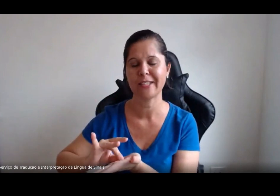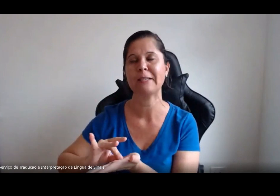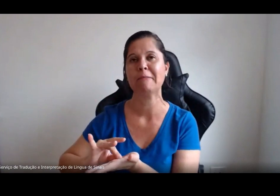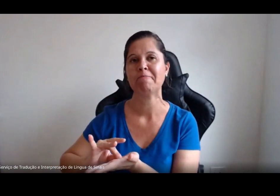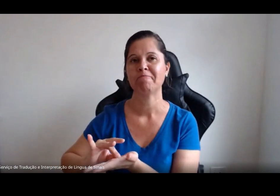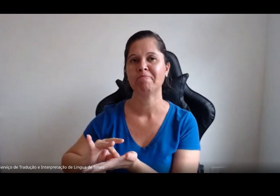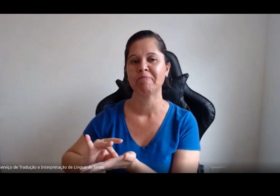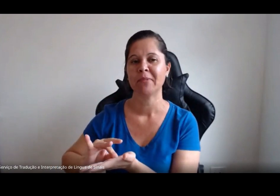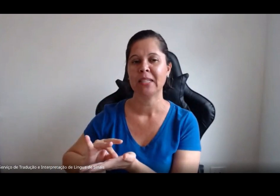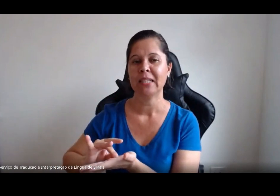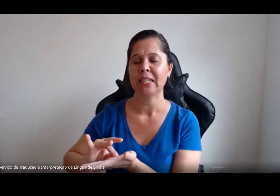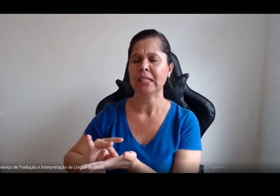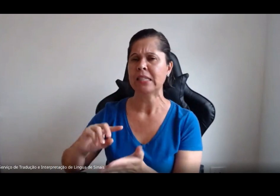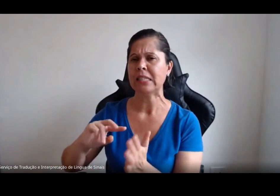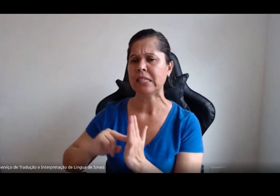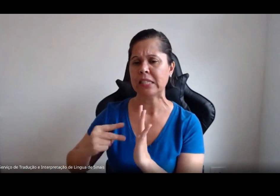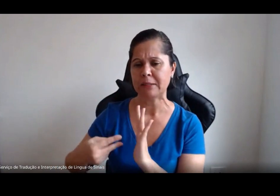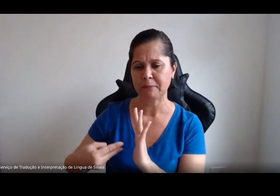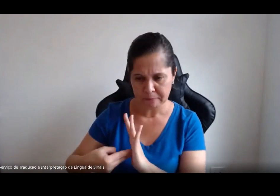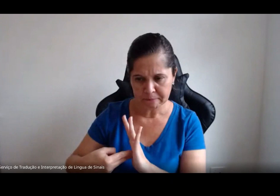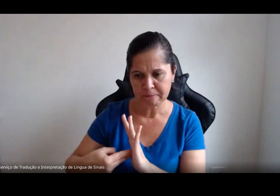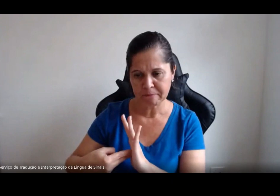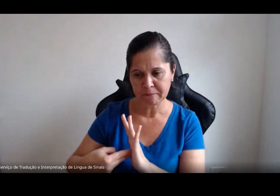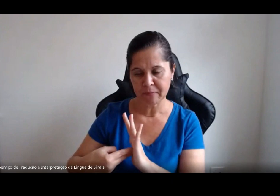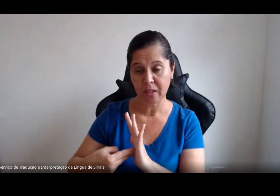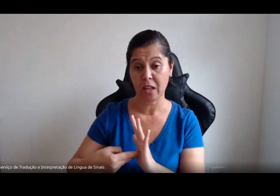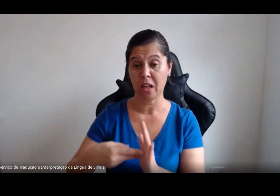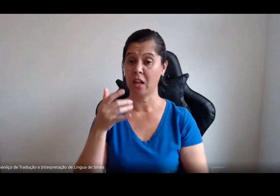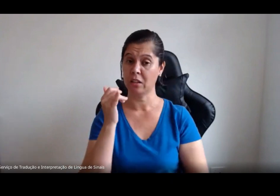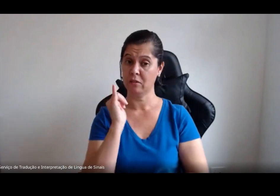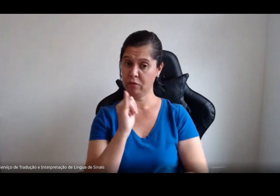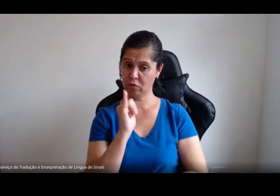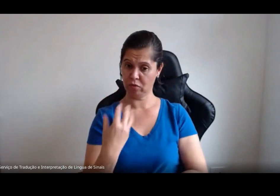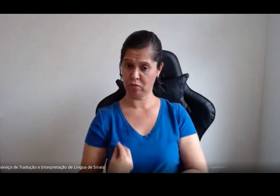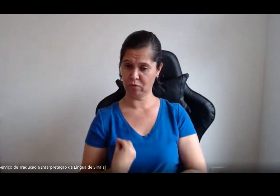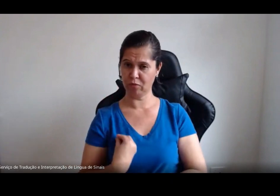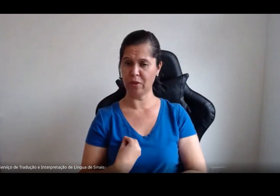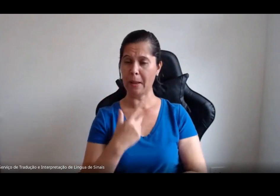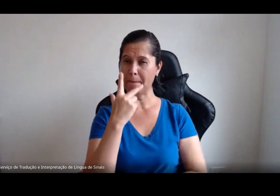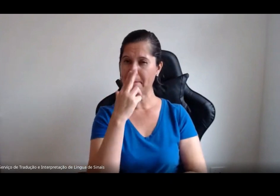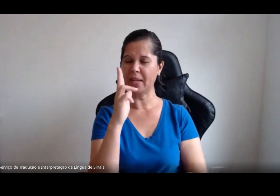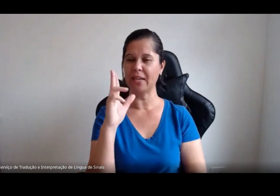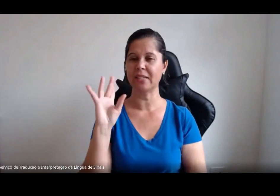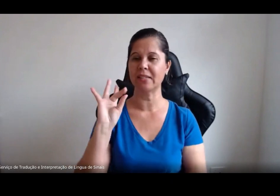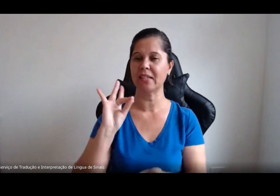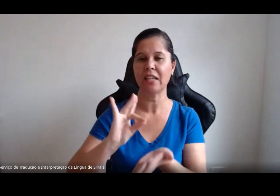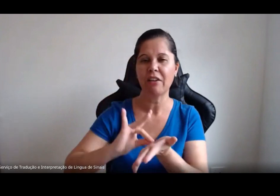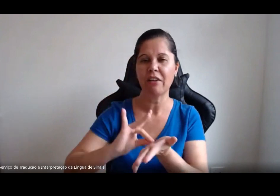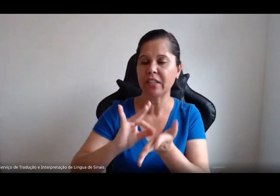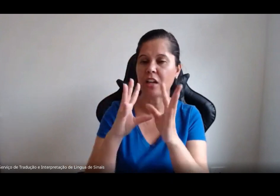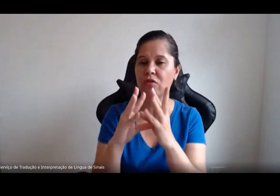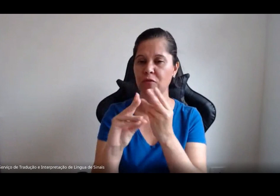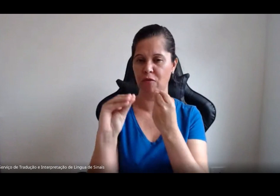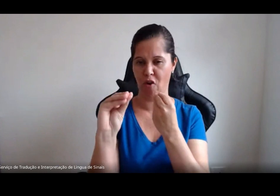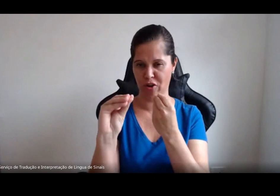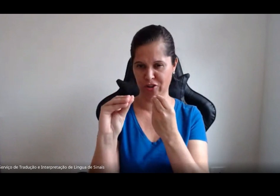pelo Lejeune, que subtende que toda autobiografia acaba por escapar da verdade,